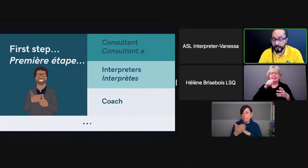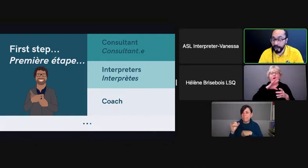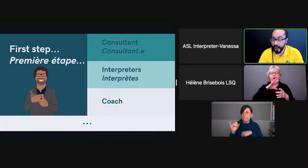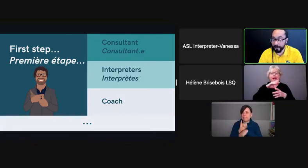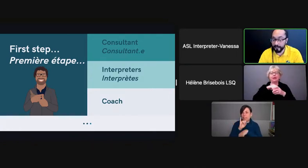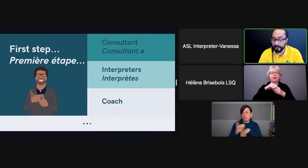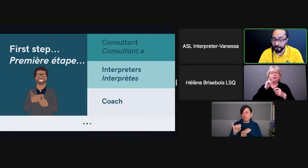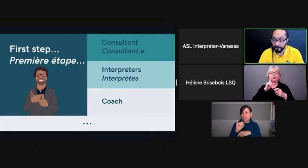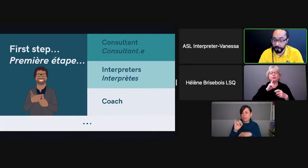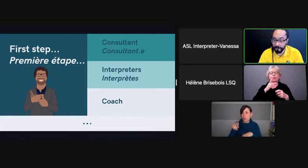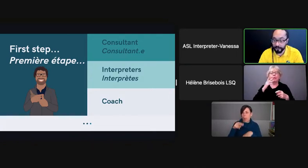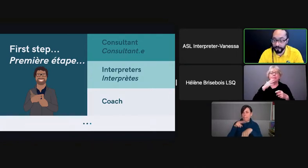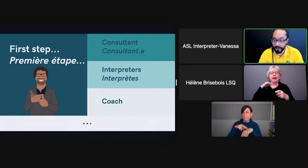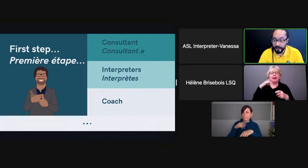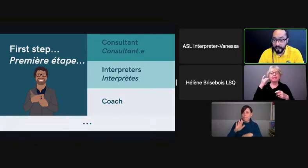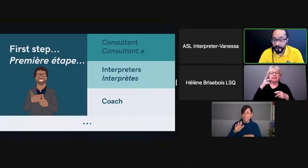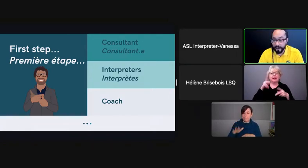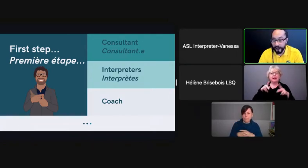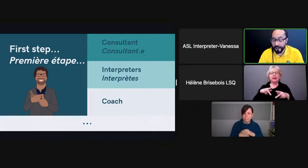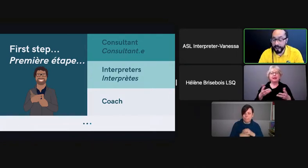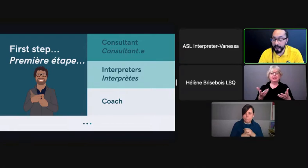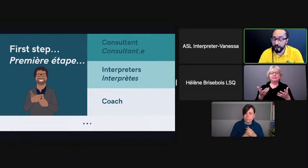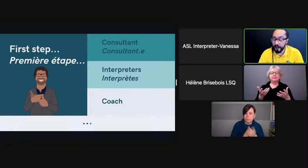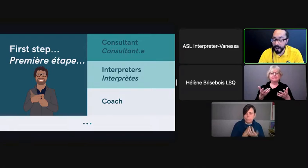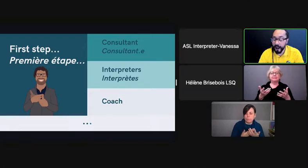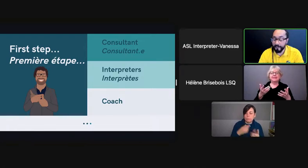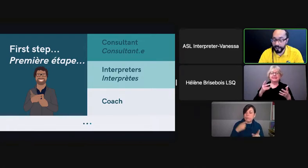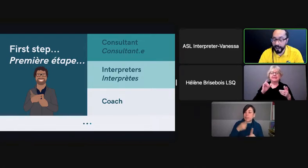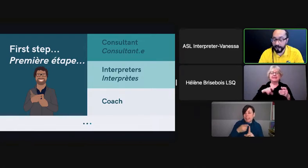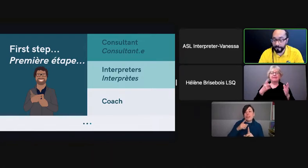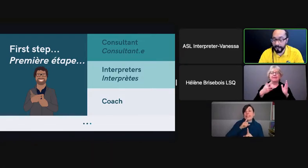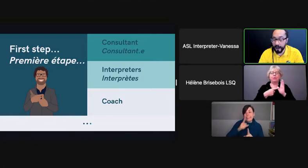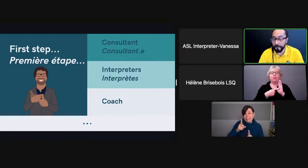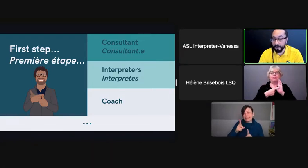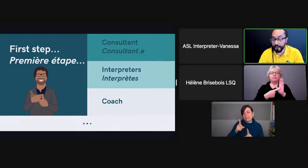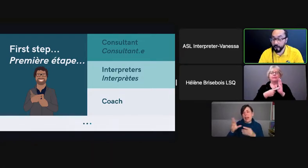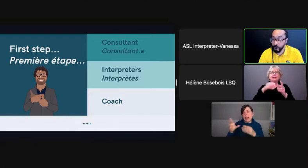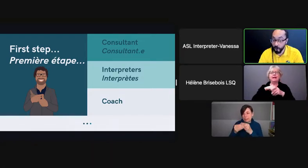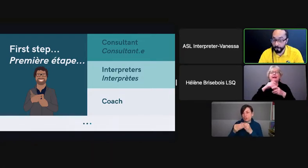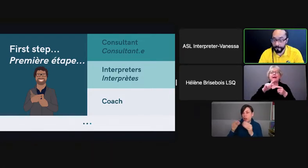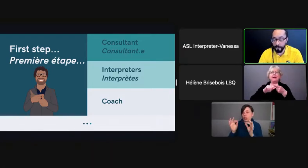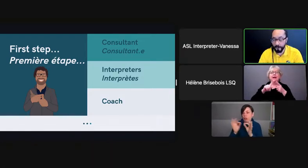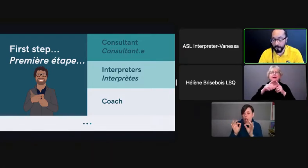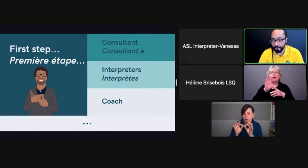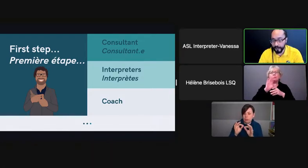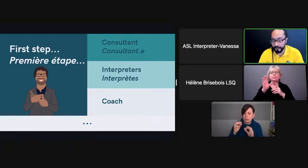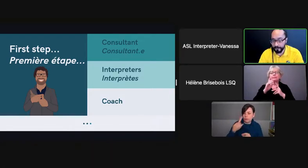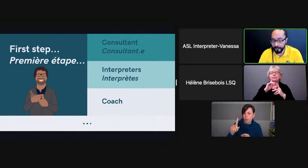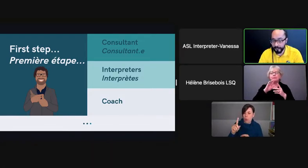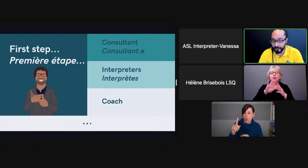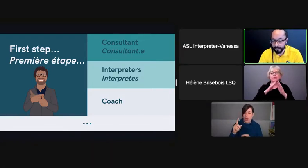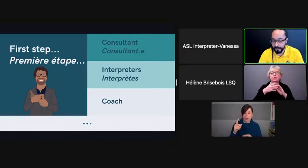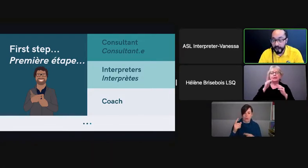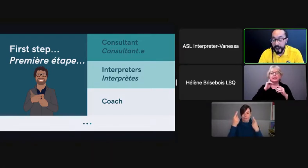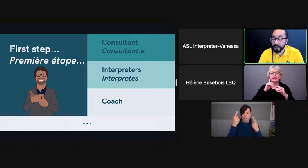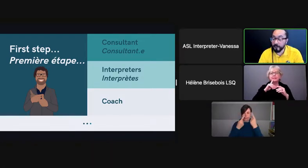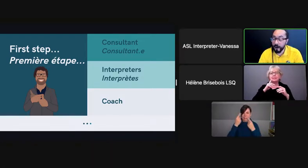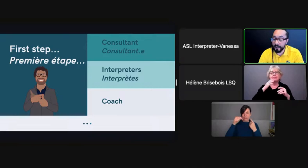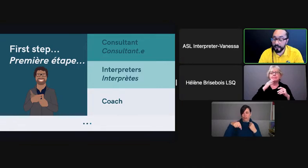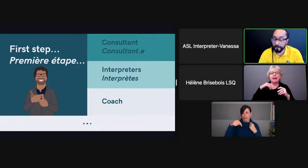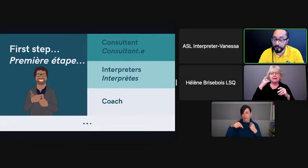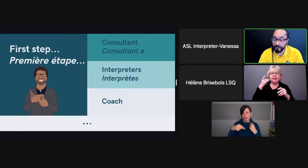malentendantes. On devrait penser à l'exposition qu'ils auront dans la communauté des sourds et malentendants pour que ça devienne